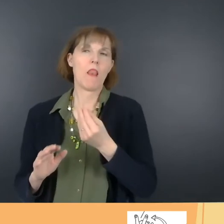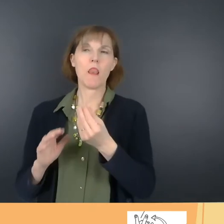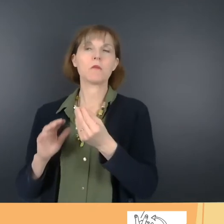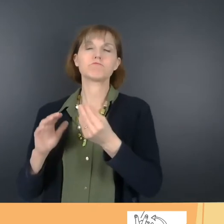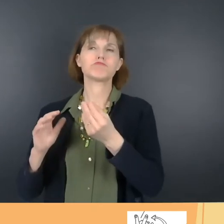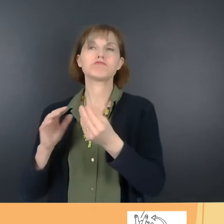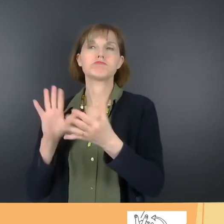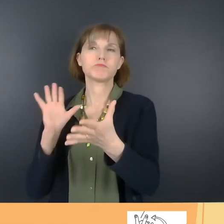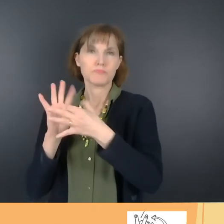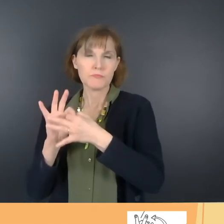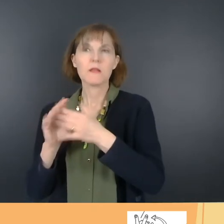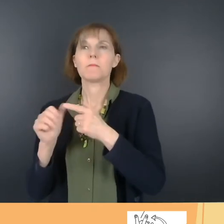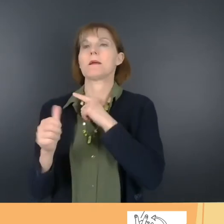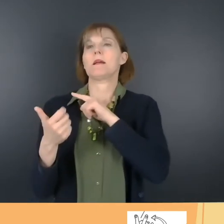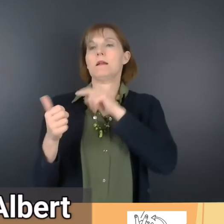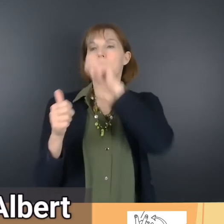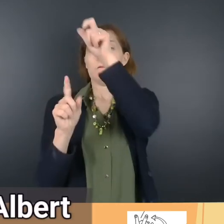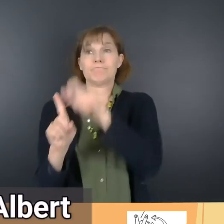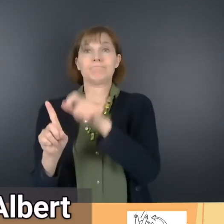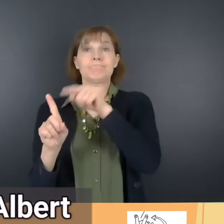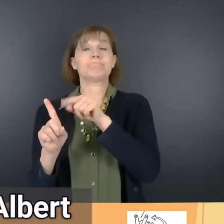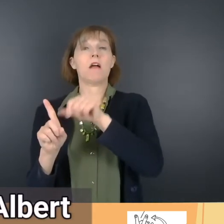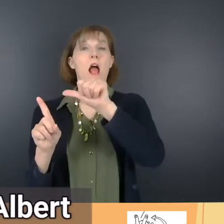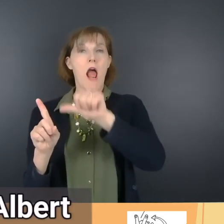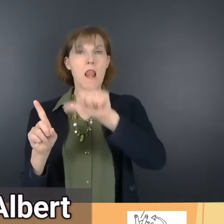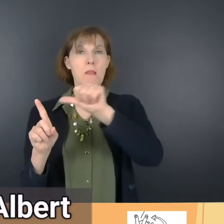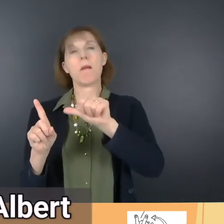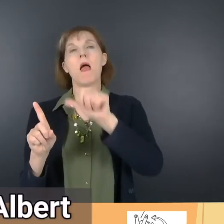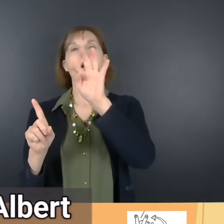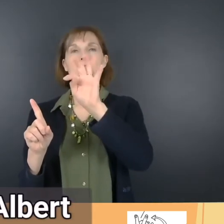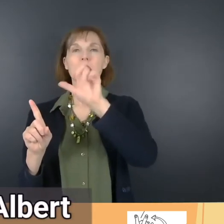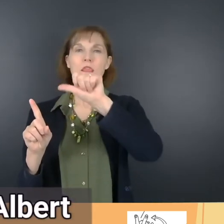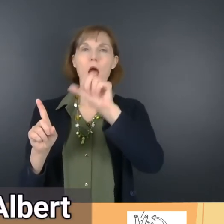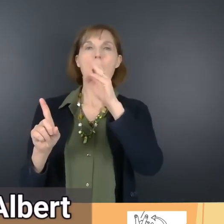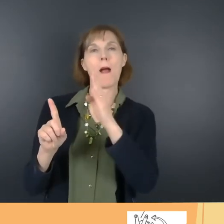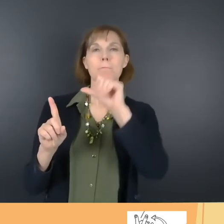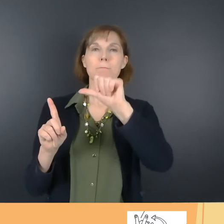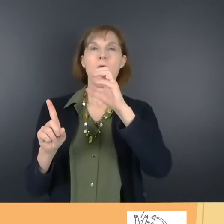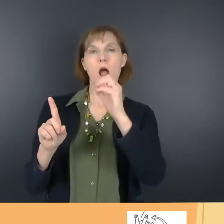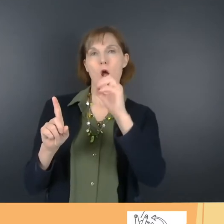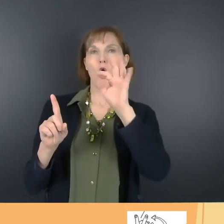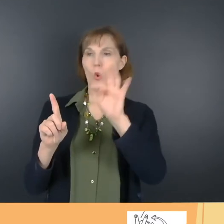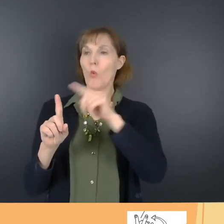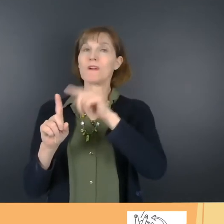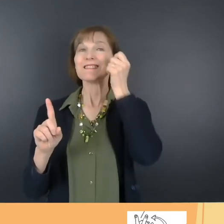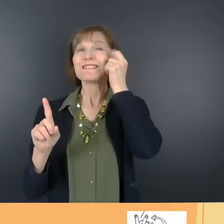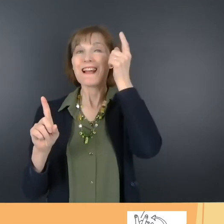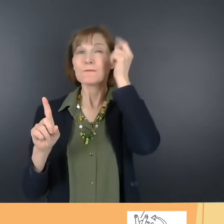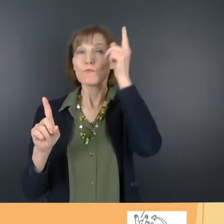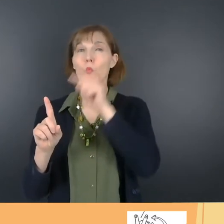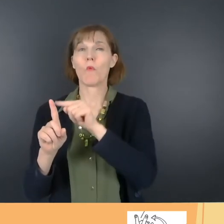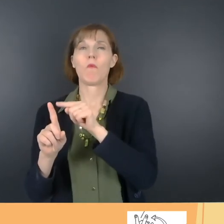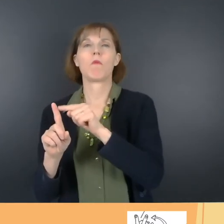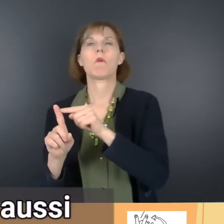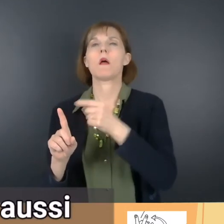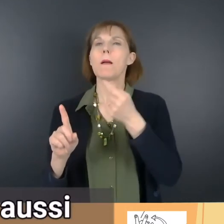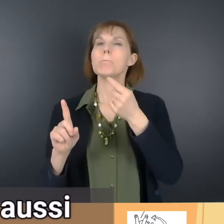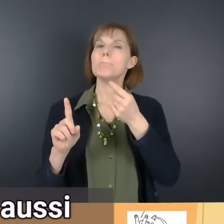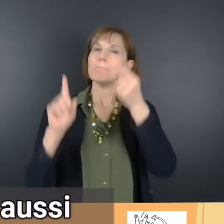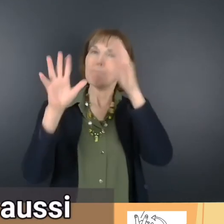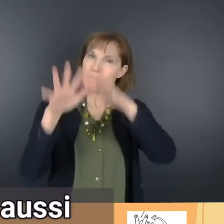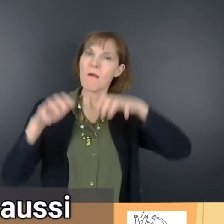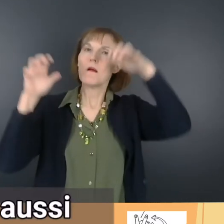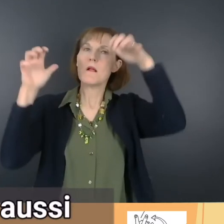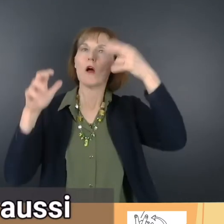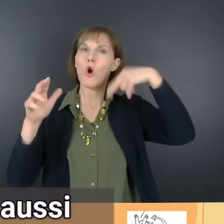voilà, il y a une belle entente qui est là. Donc, il y a Albert Abao, qui est à Strasbourg, qui est très dynamique, très connu. Il y